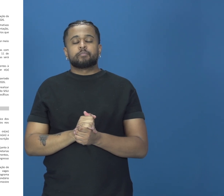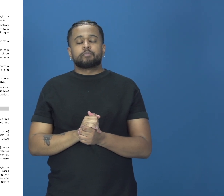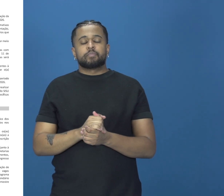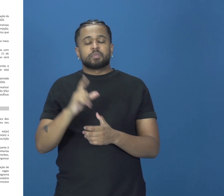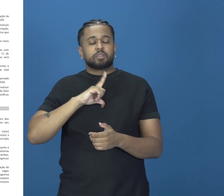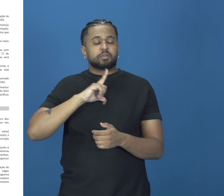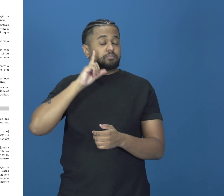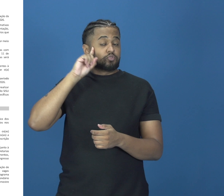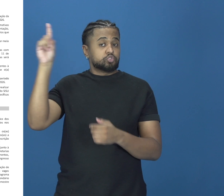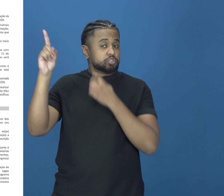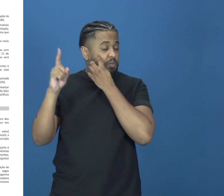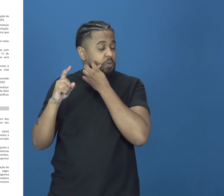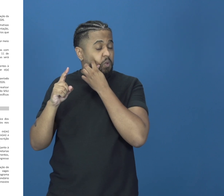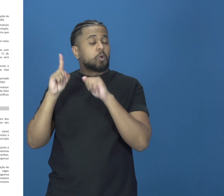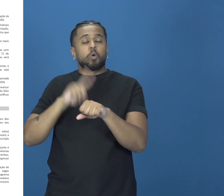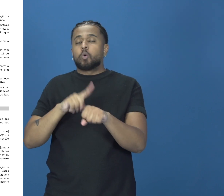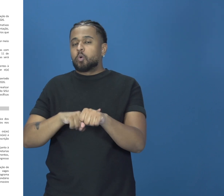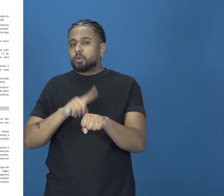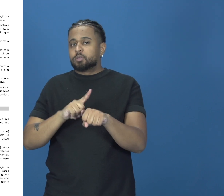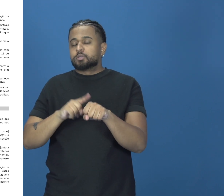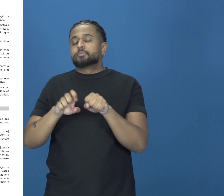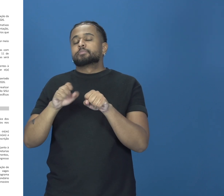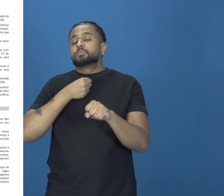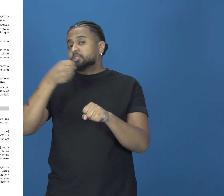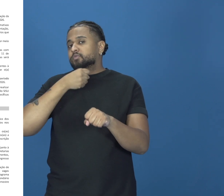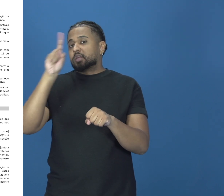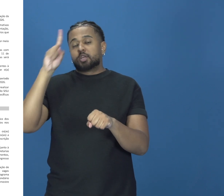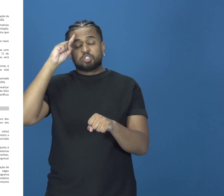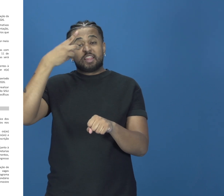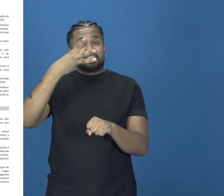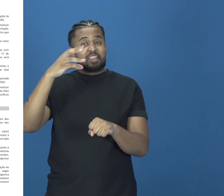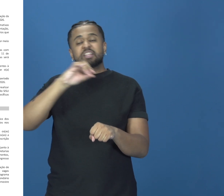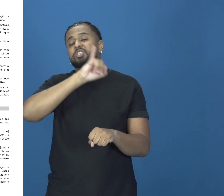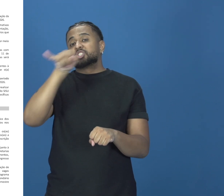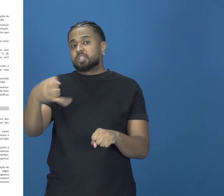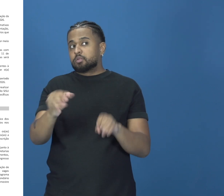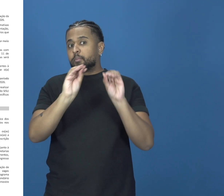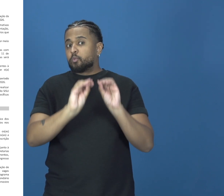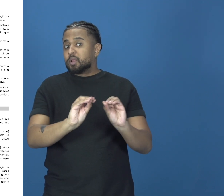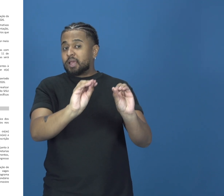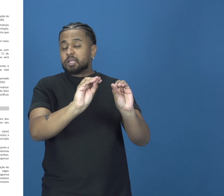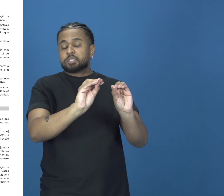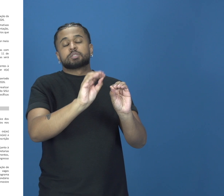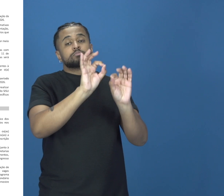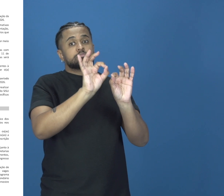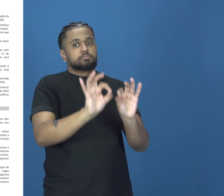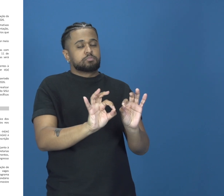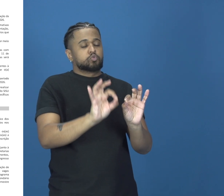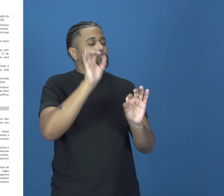agendamento com data e horário das entrevistas será divulgado no dia 30 de janeiro de 2026.